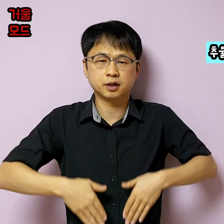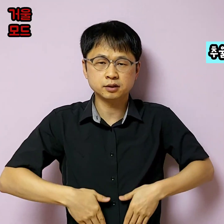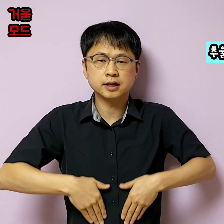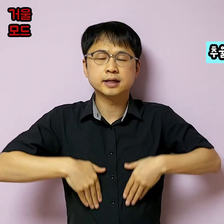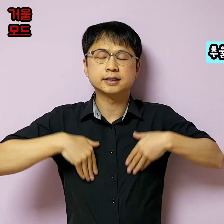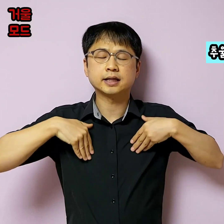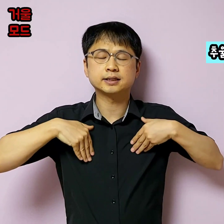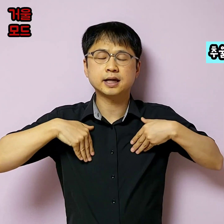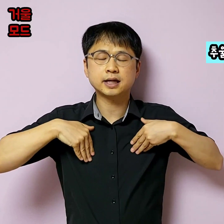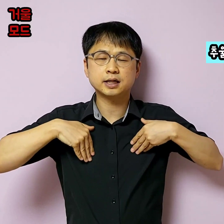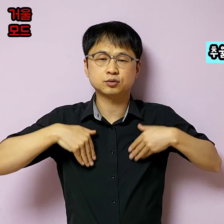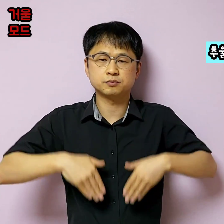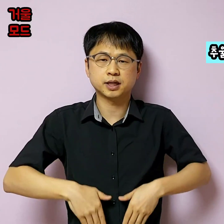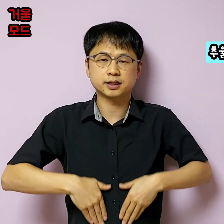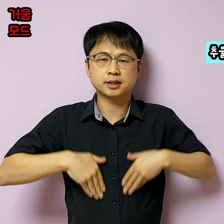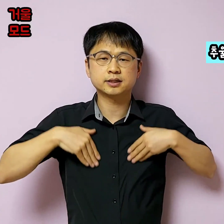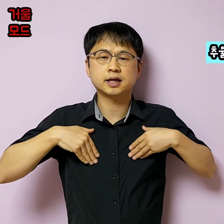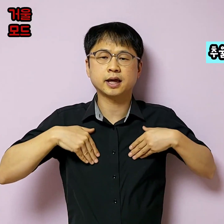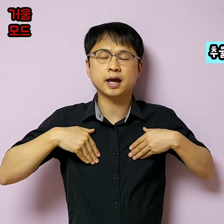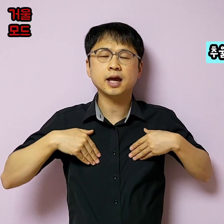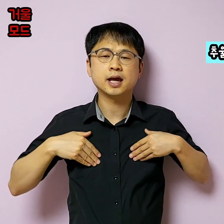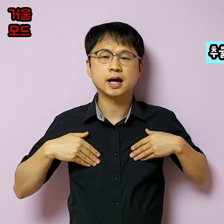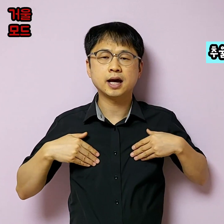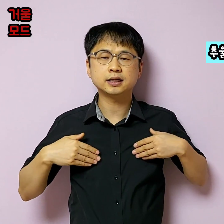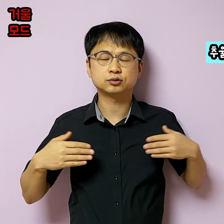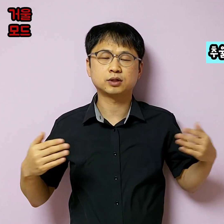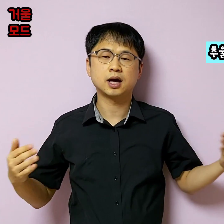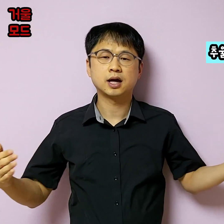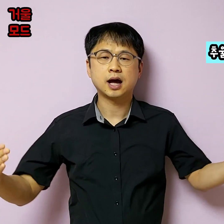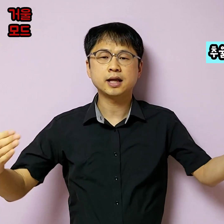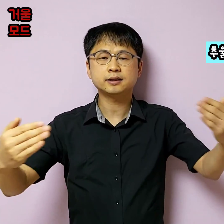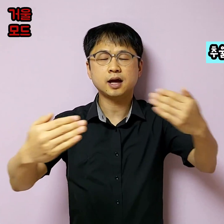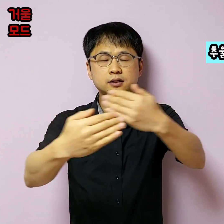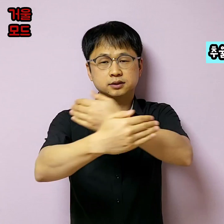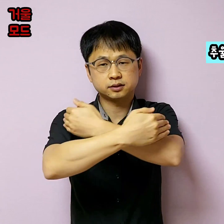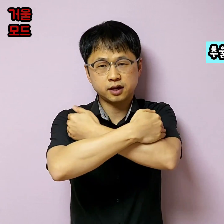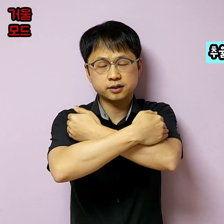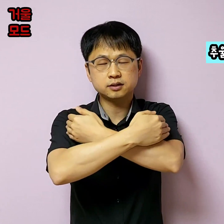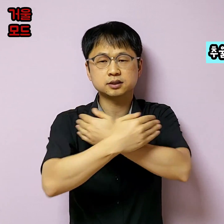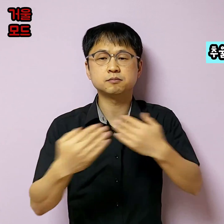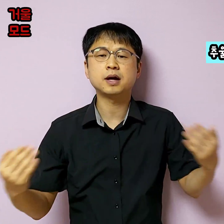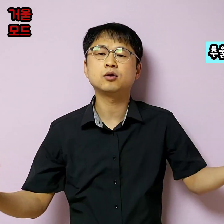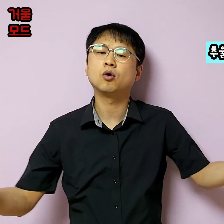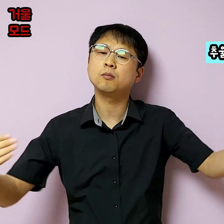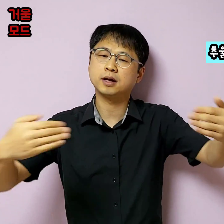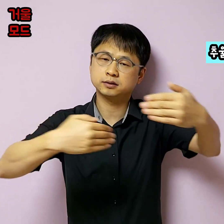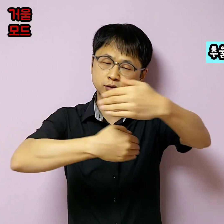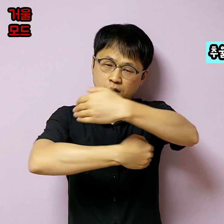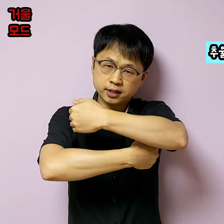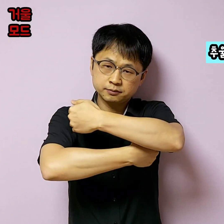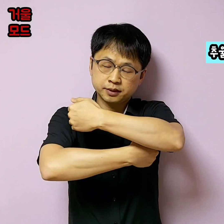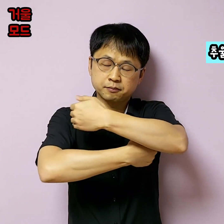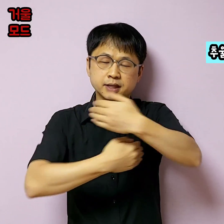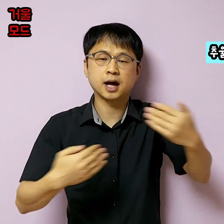올려주시면 따뜻하다 수어입니다. 따뜻하게 안아주다. 안다 하는 것은, 껴안는 것은 팔로 말 그대로 안으면